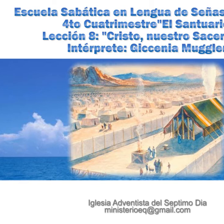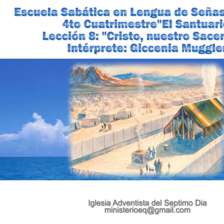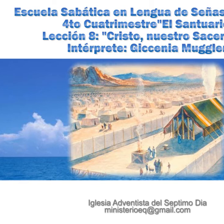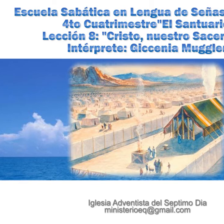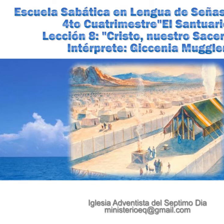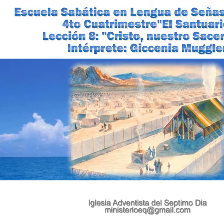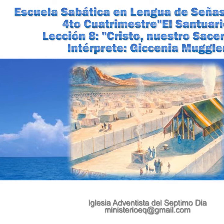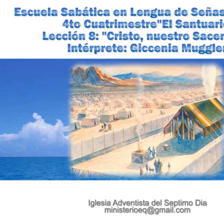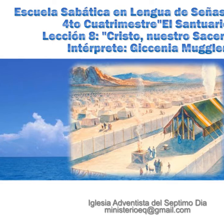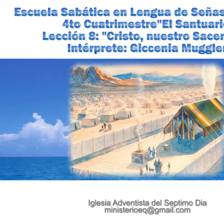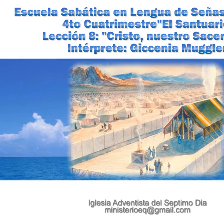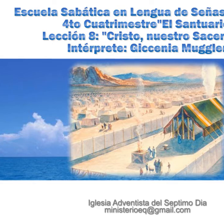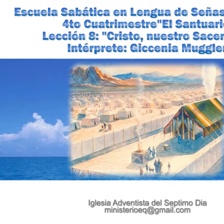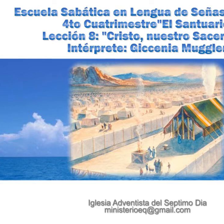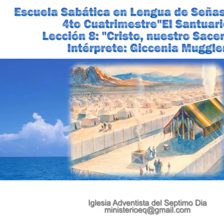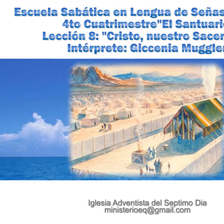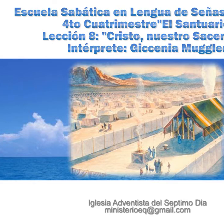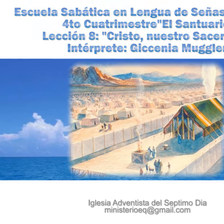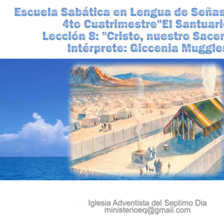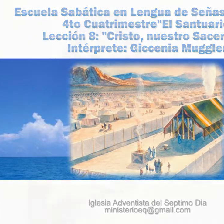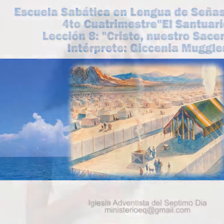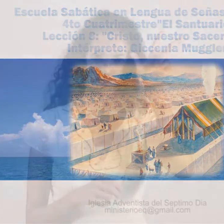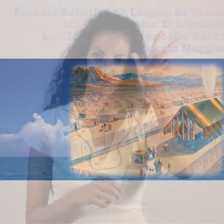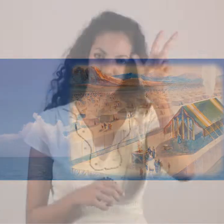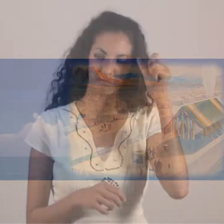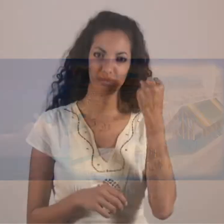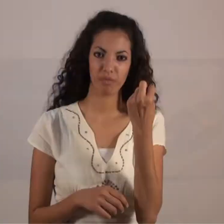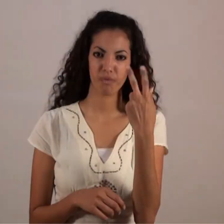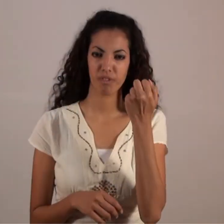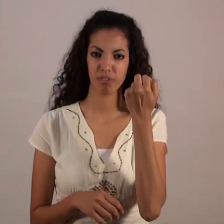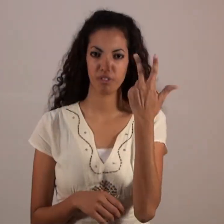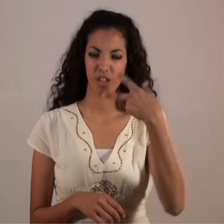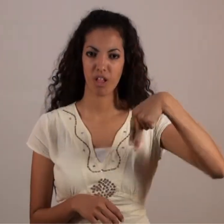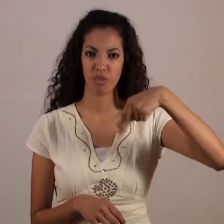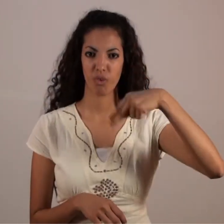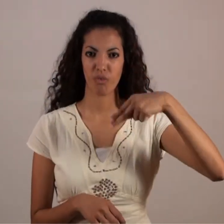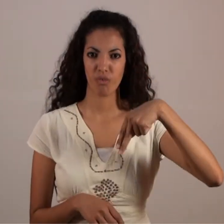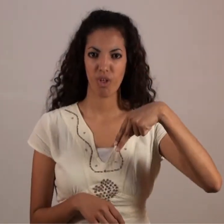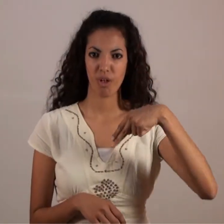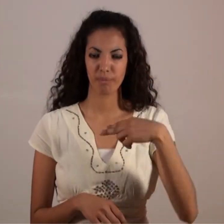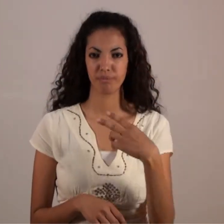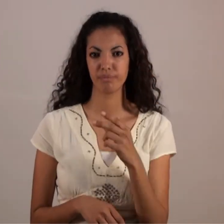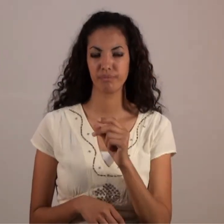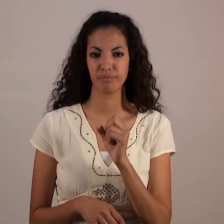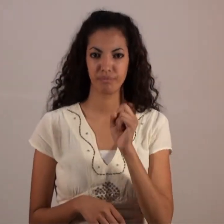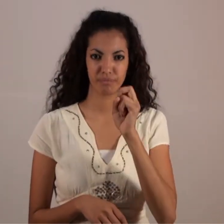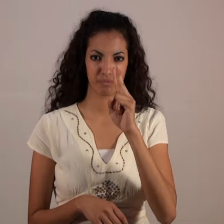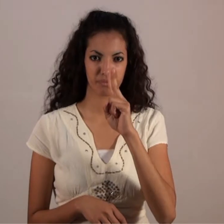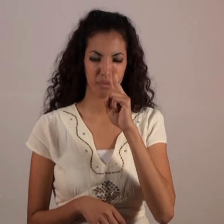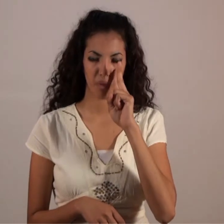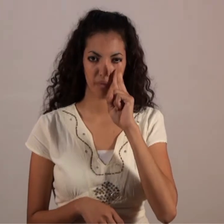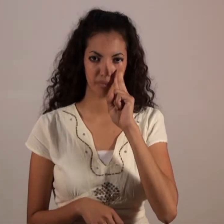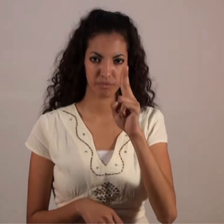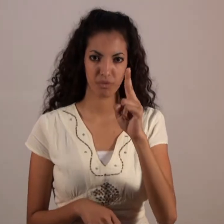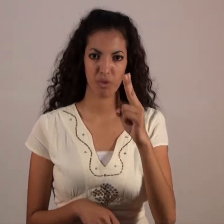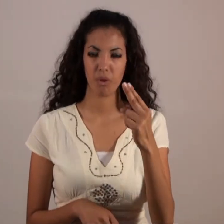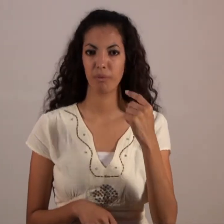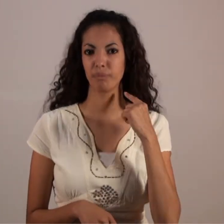Lección 8, para el 23 de noviembre de 2013. Cristo nuestro sacerdote.